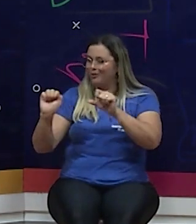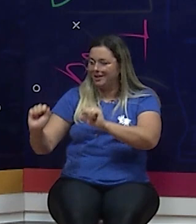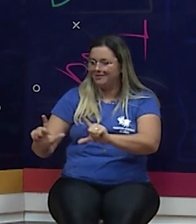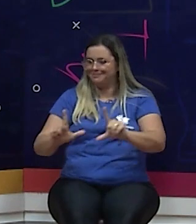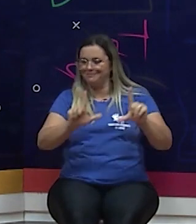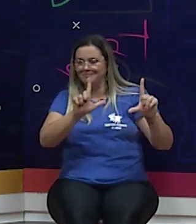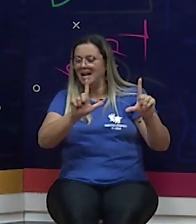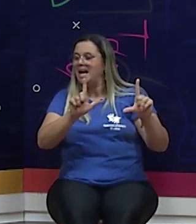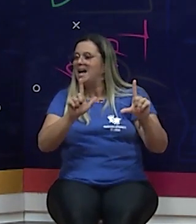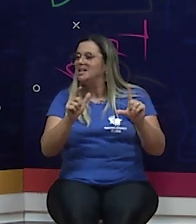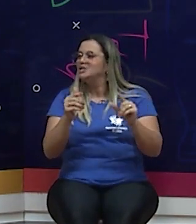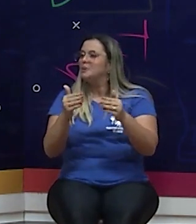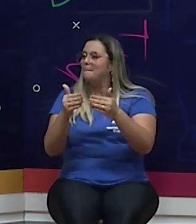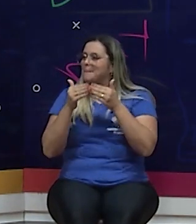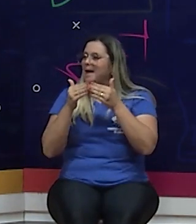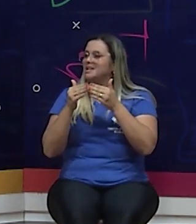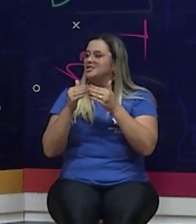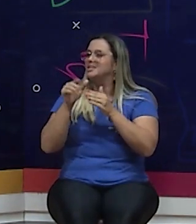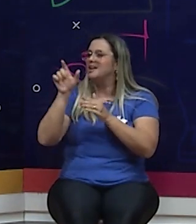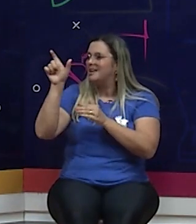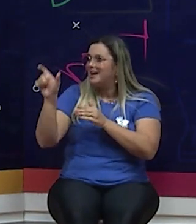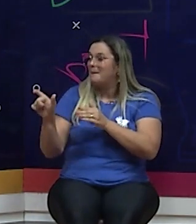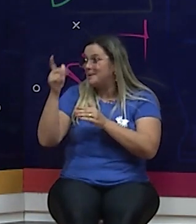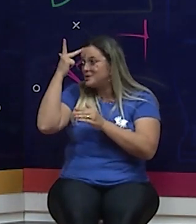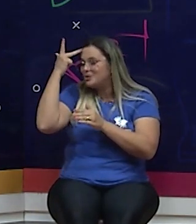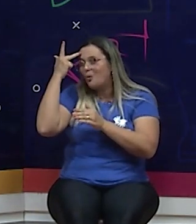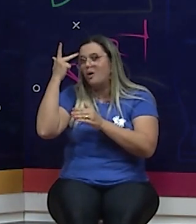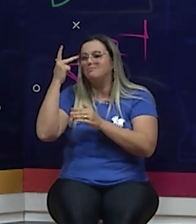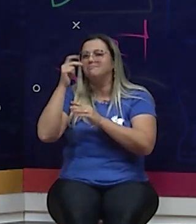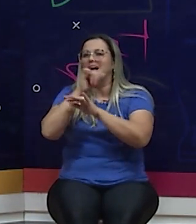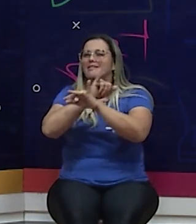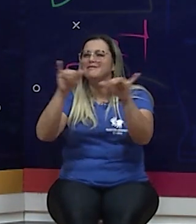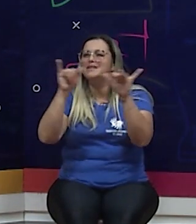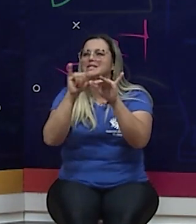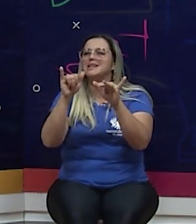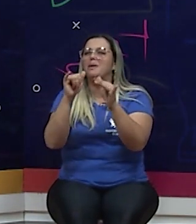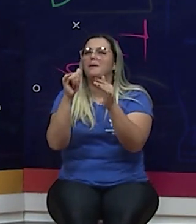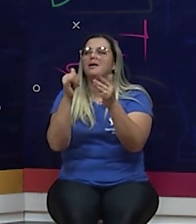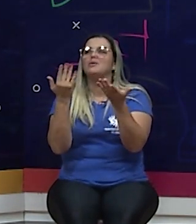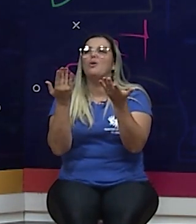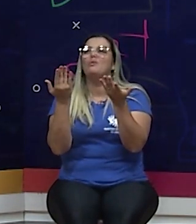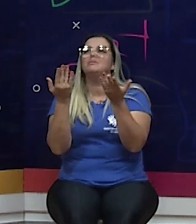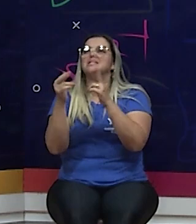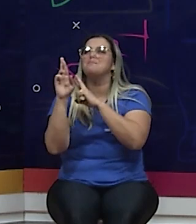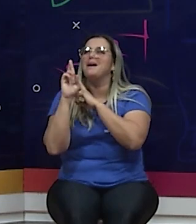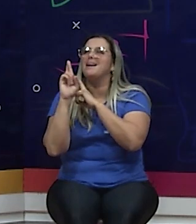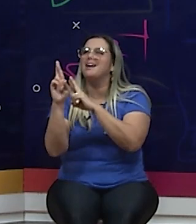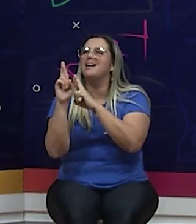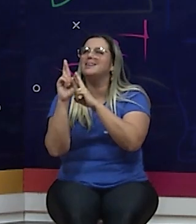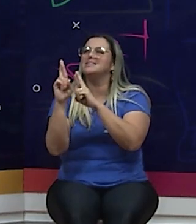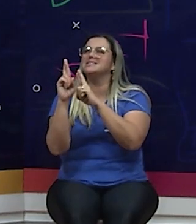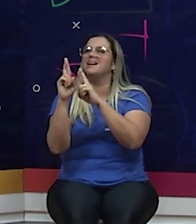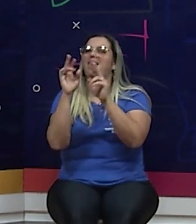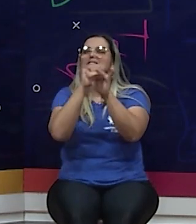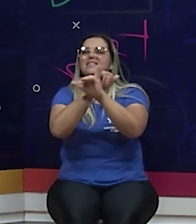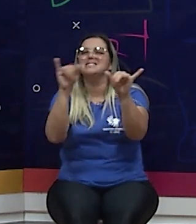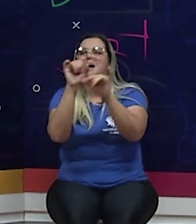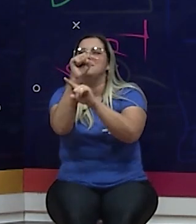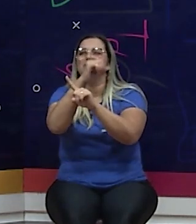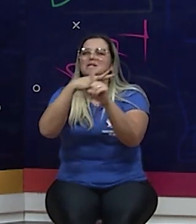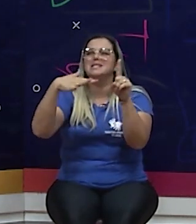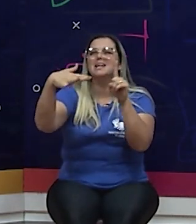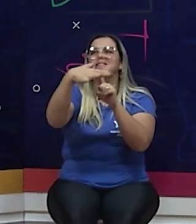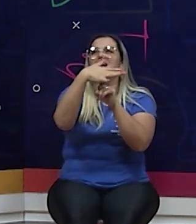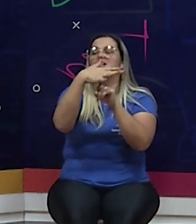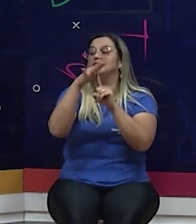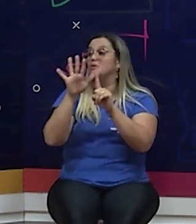nossos convidados deixem uma mensagem de incentivo, de esperança, e queríamos que você deixasse uma mensagem para a gente também, falando